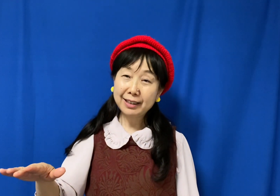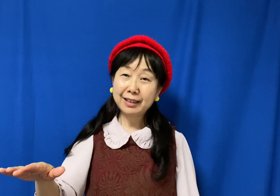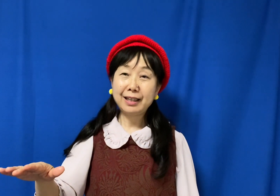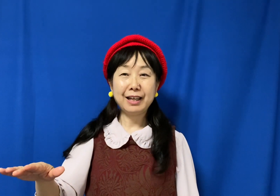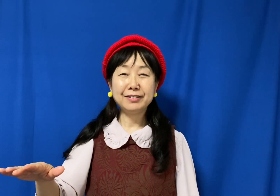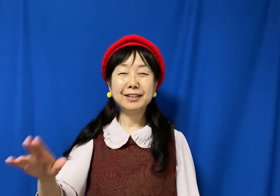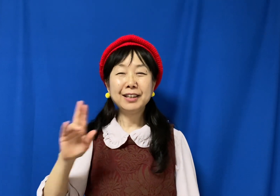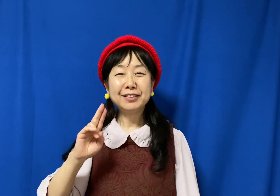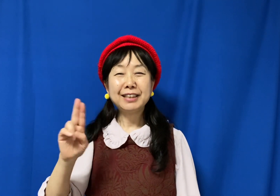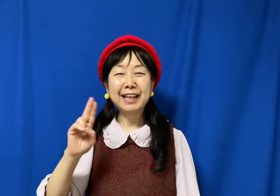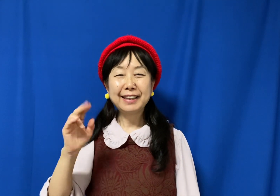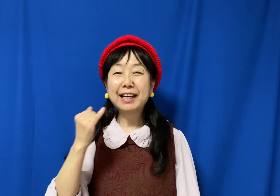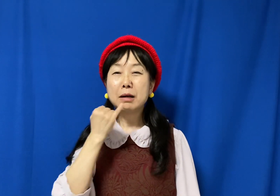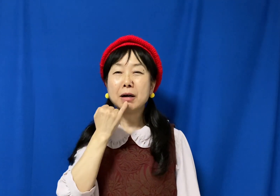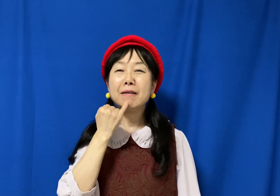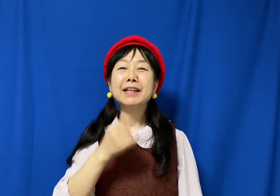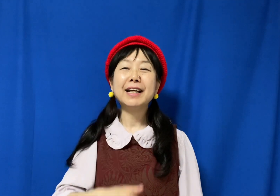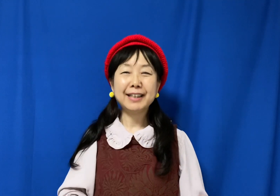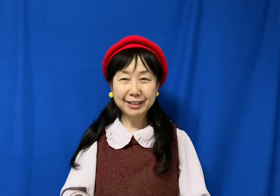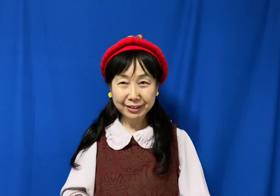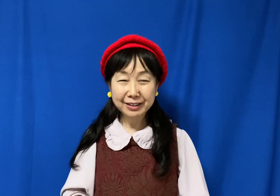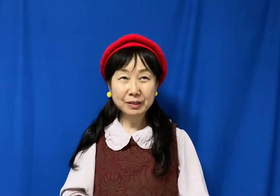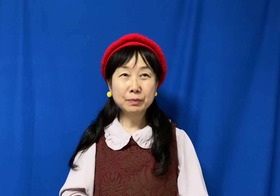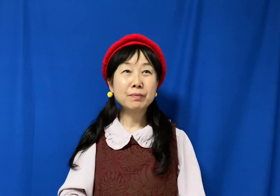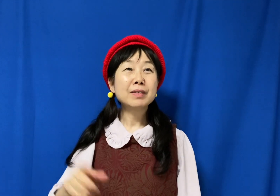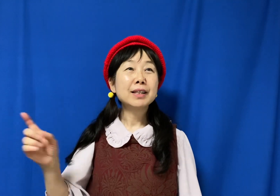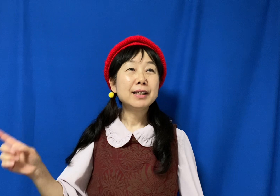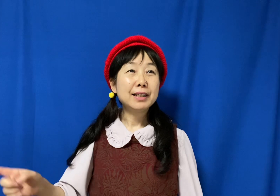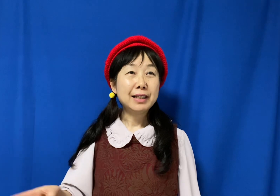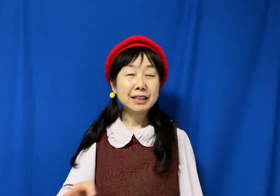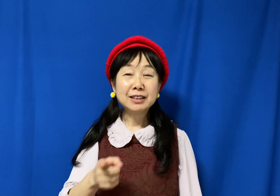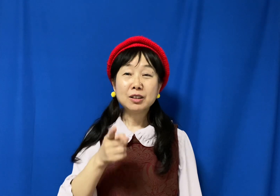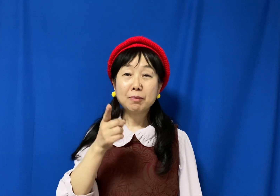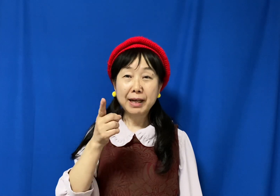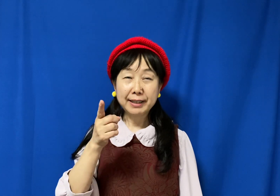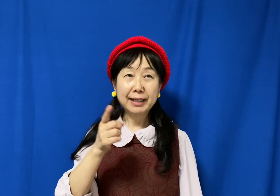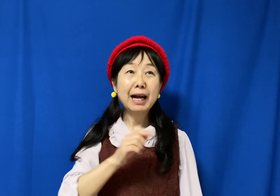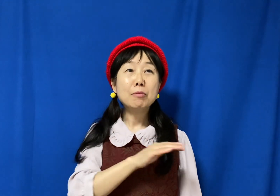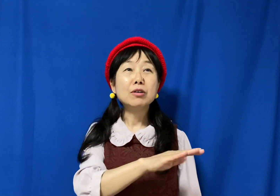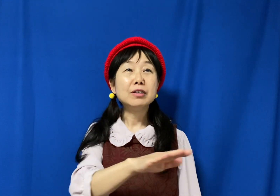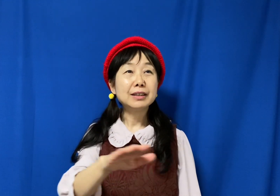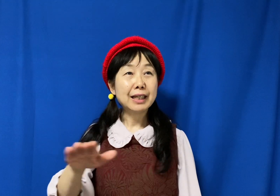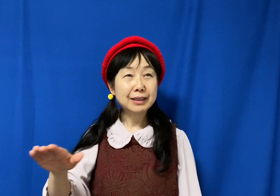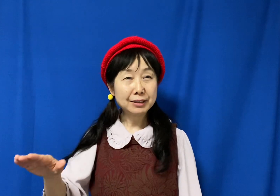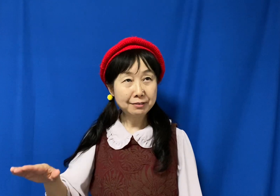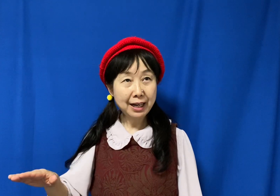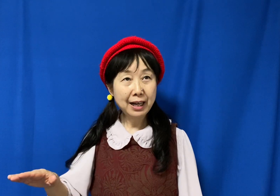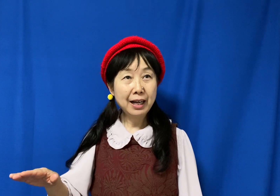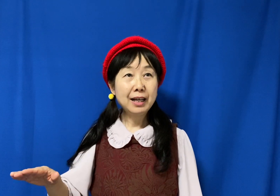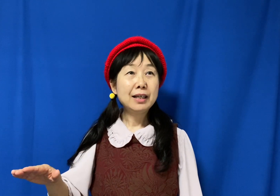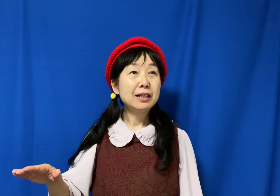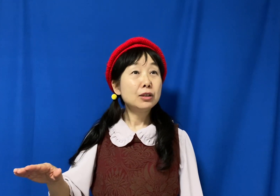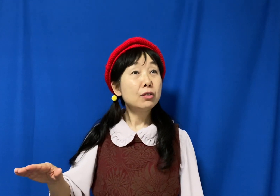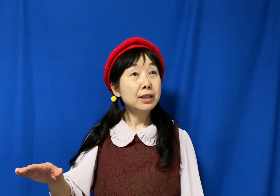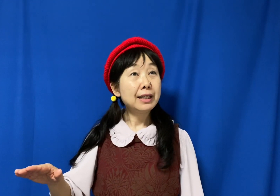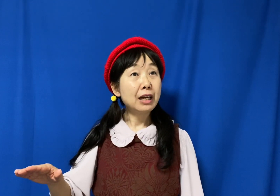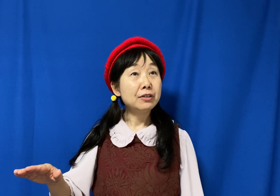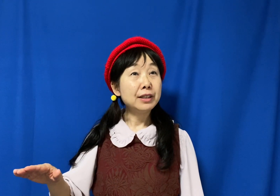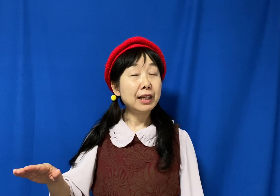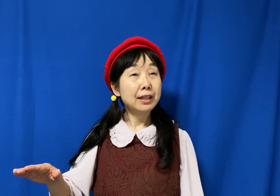って歌って構わないです。いつの間にか僕たちは一人で歩いていたよ